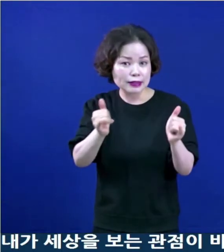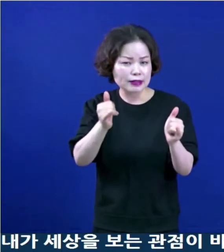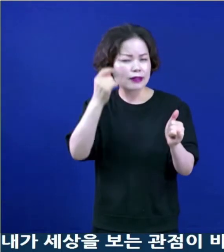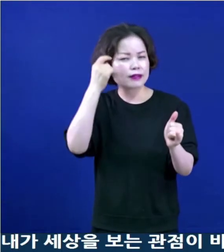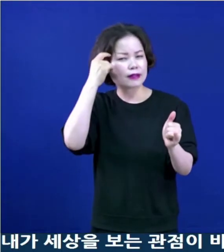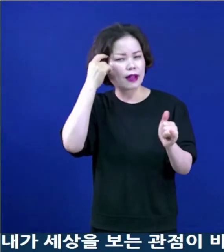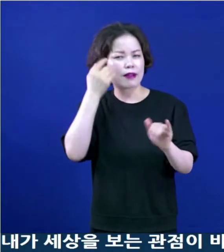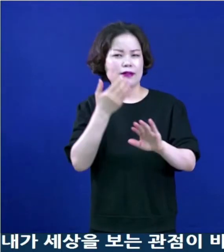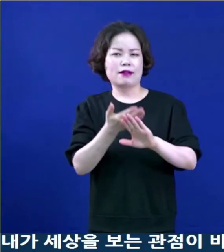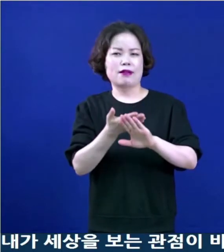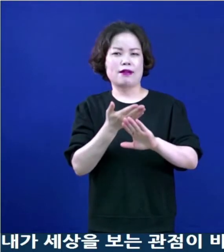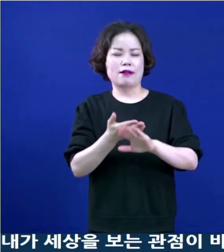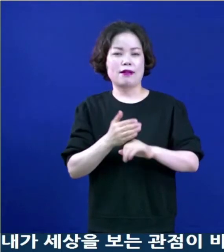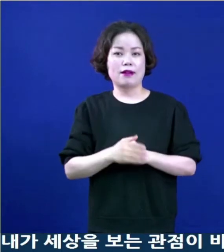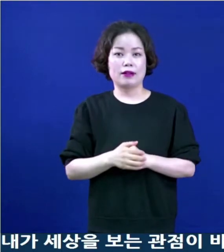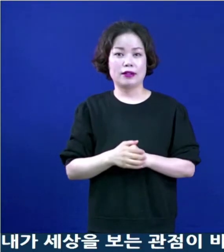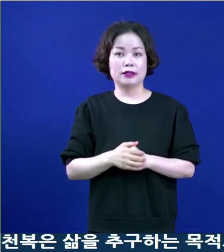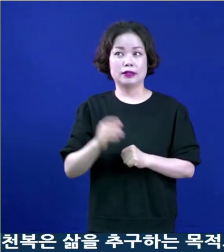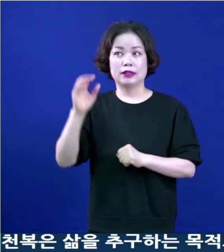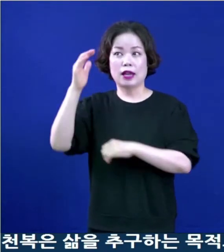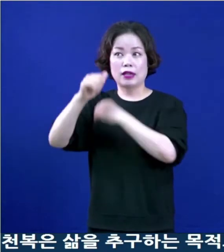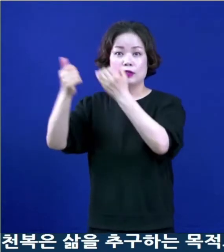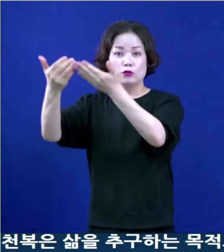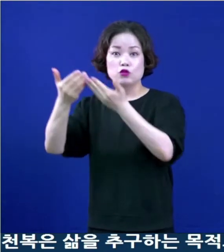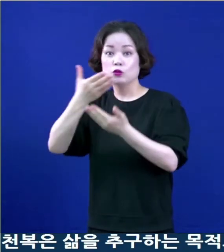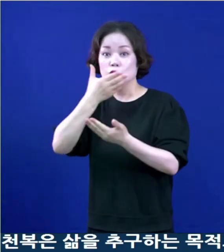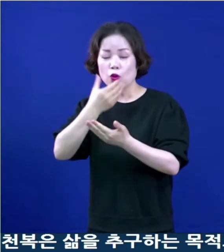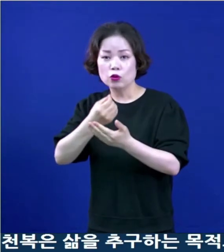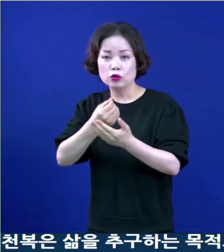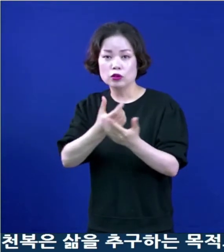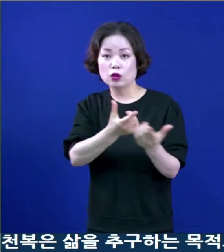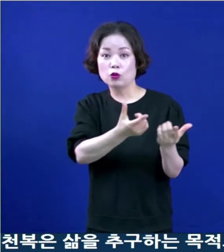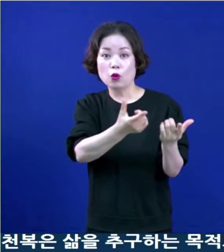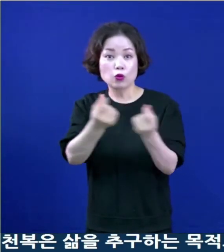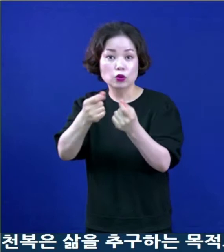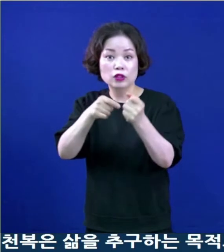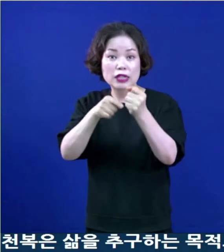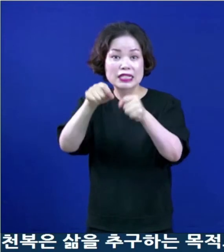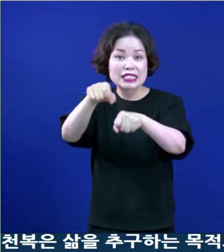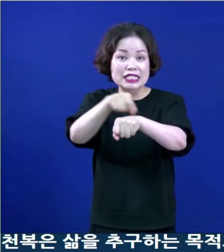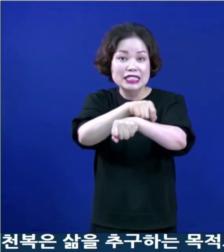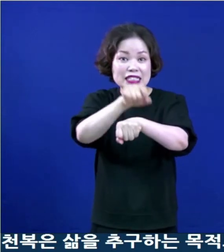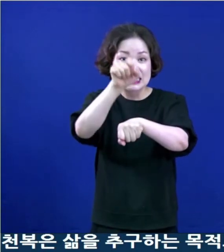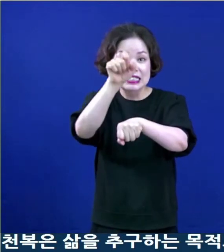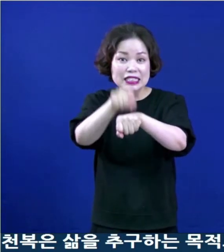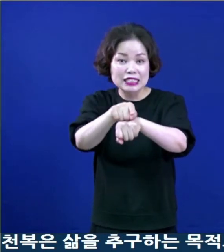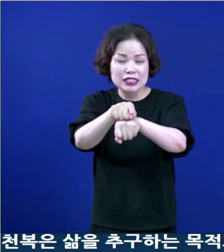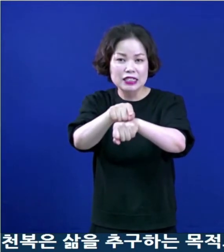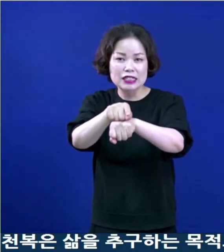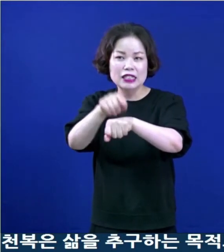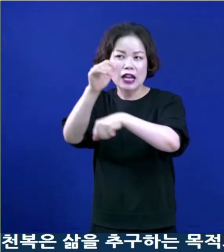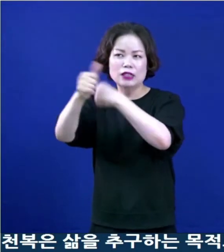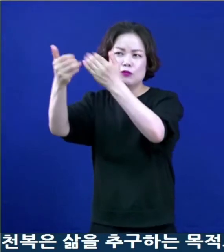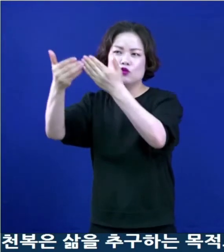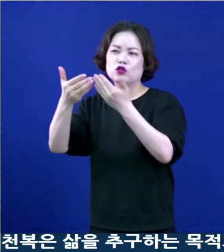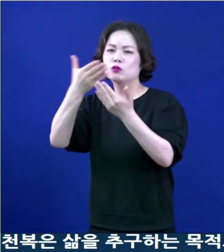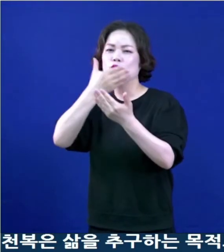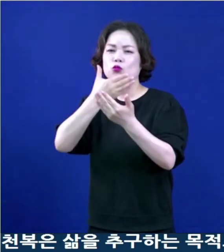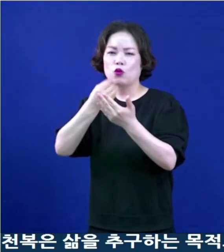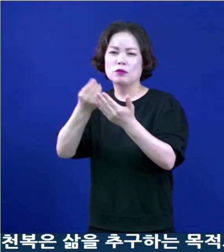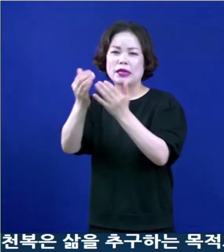사람이 됩니다. 특별히 천복을 받은 사람들의 공통적인 특징이 있는데, 천복을 받은 사람들은